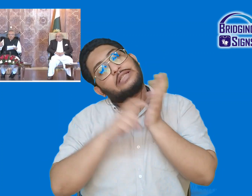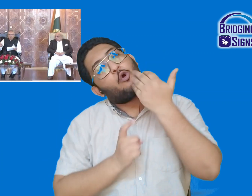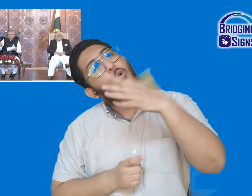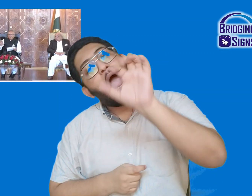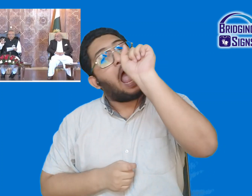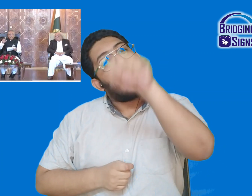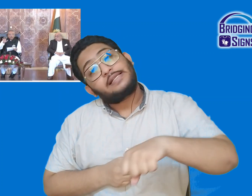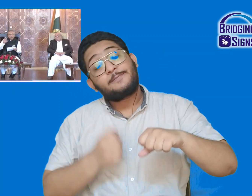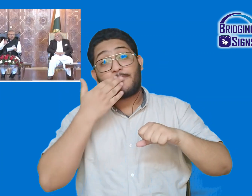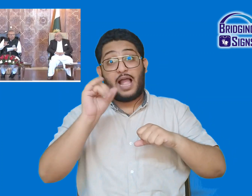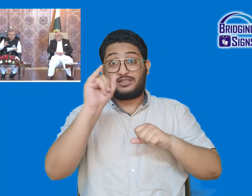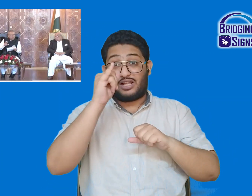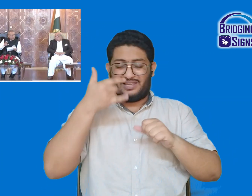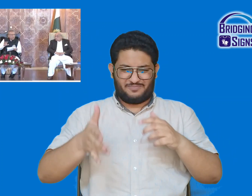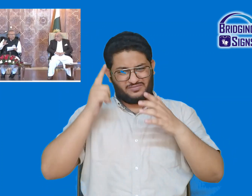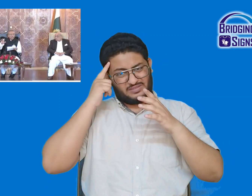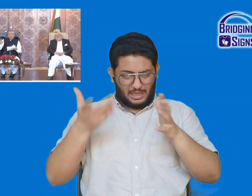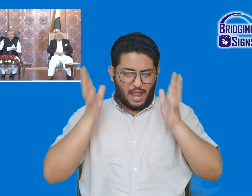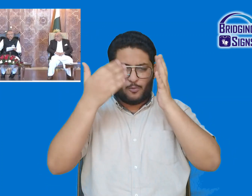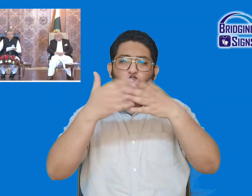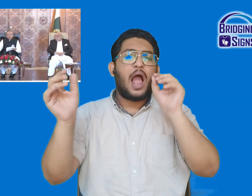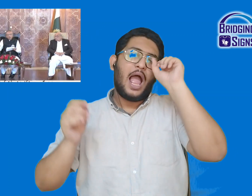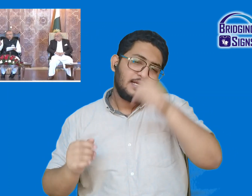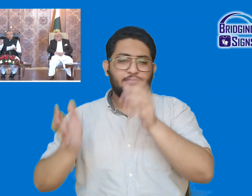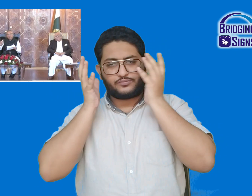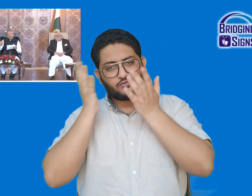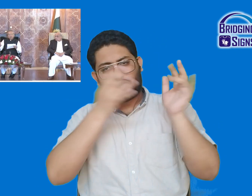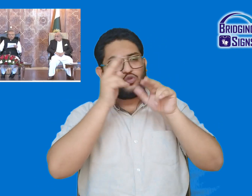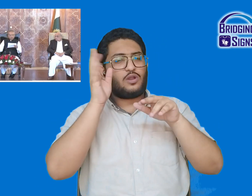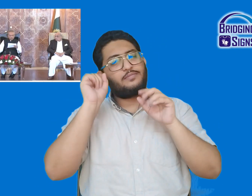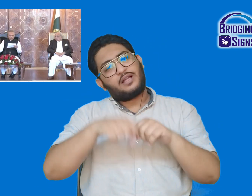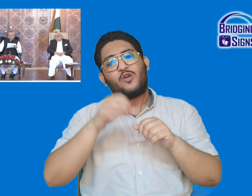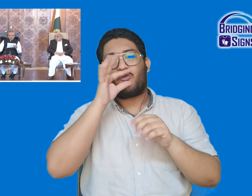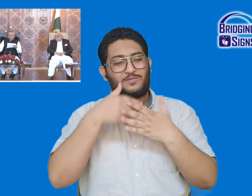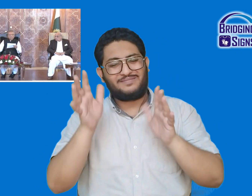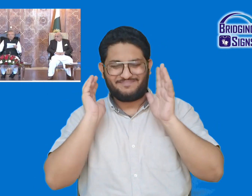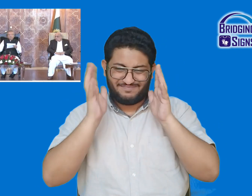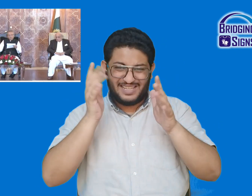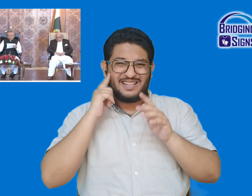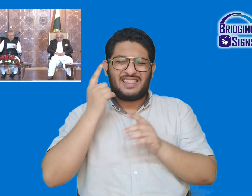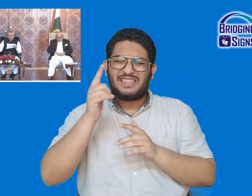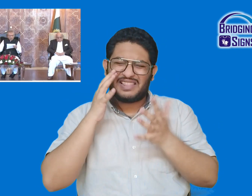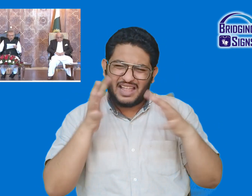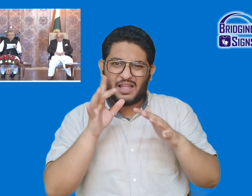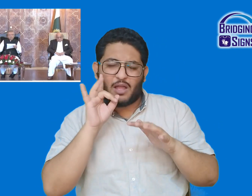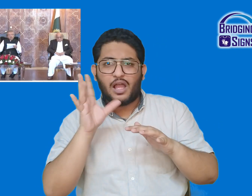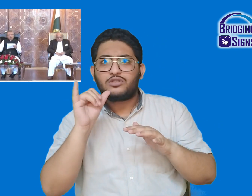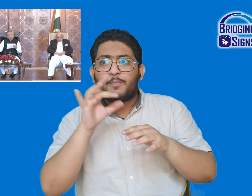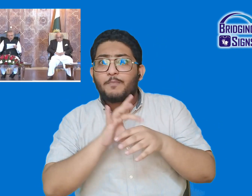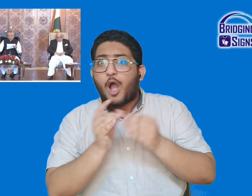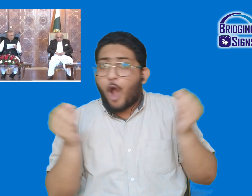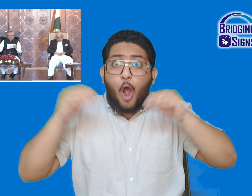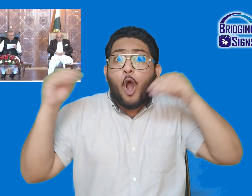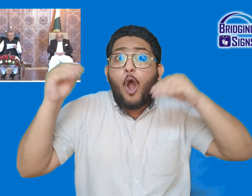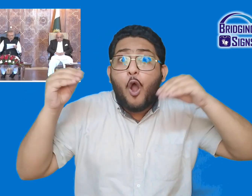کو دیا ہے کہ اگر آپ ضرورت سمجھیں, حالات ایسے ہوں تو آپ ان کی تعداد کو مختصر اور